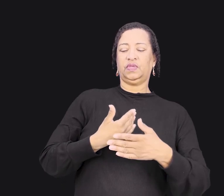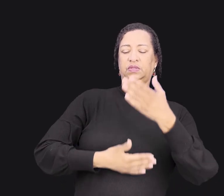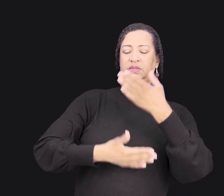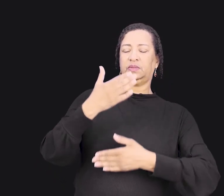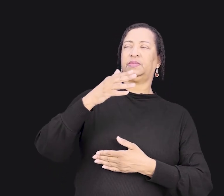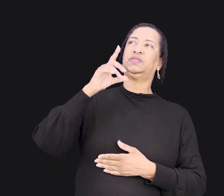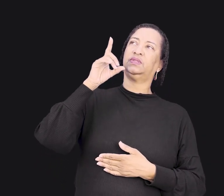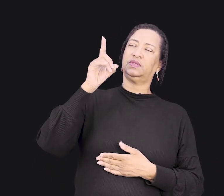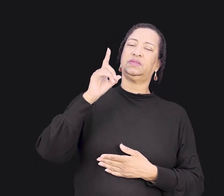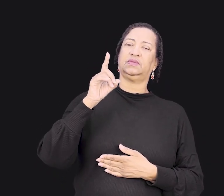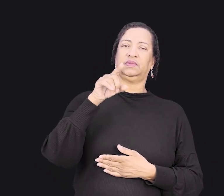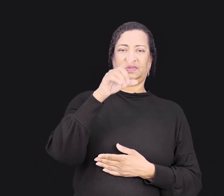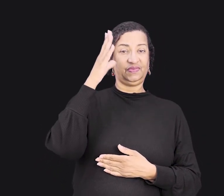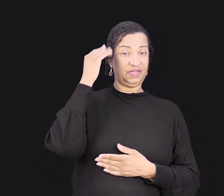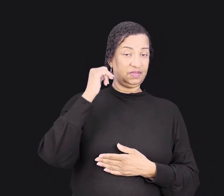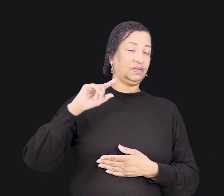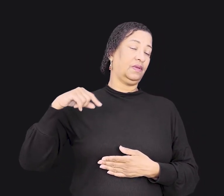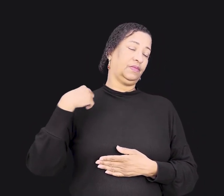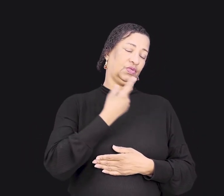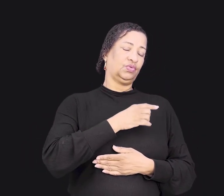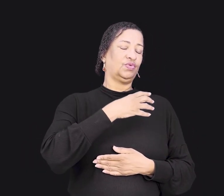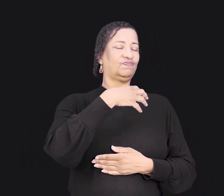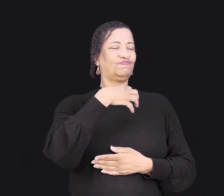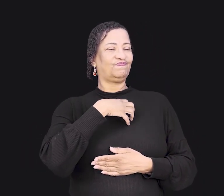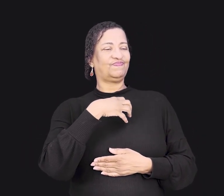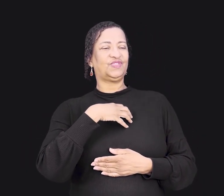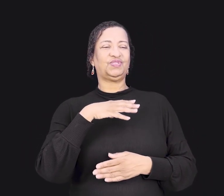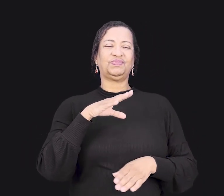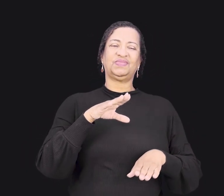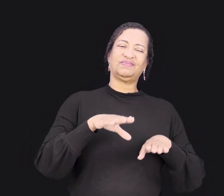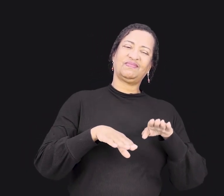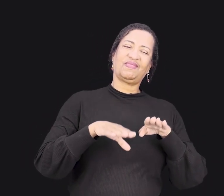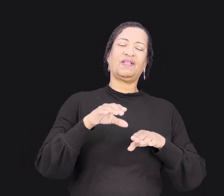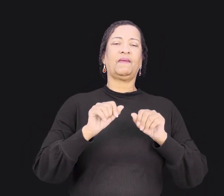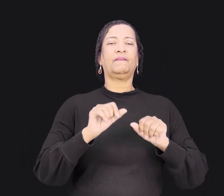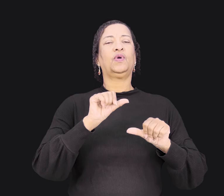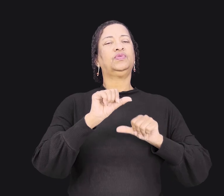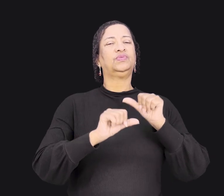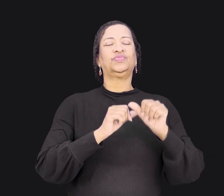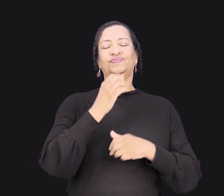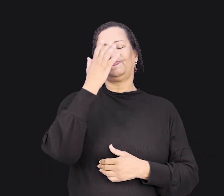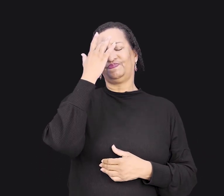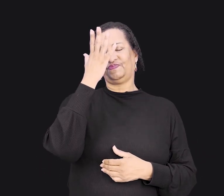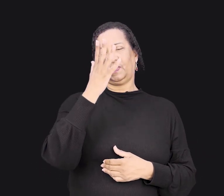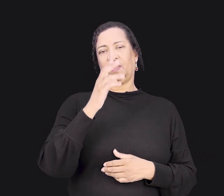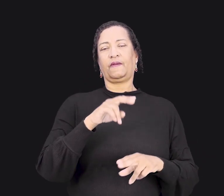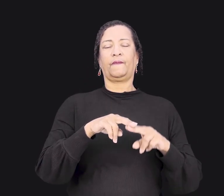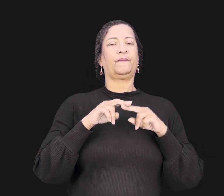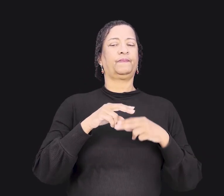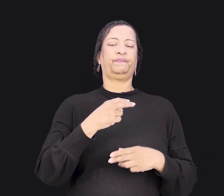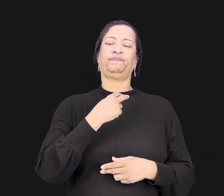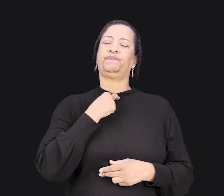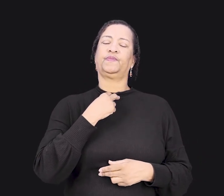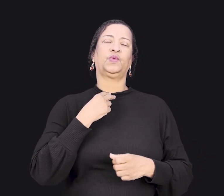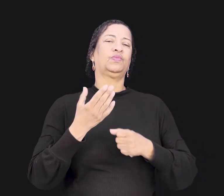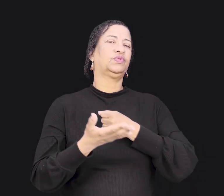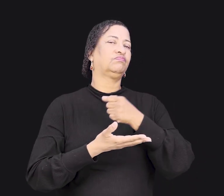já sabe que nossos sentimentos são muito instáveis e podem mudar com facilidade. E por isso não podemos basear a certeza da